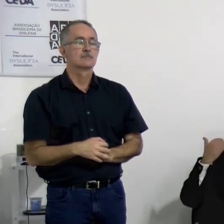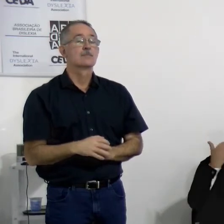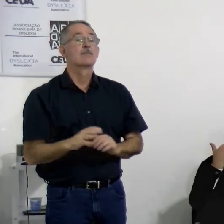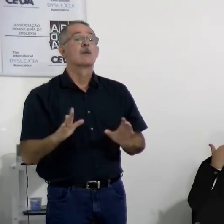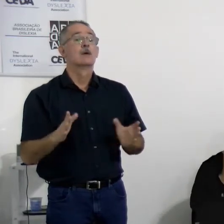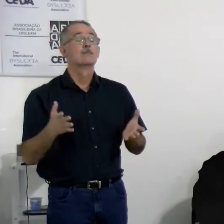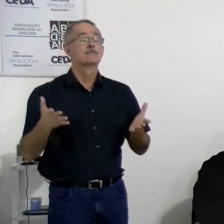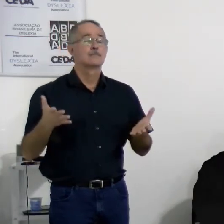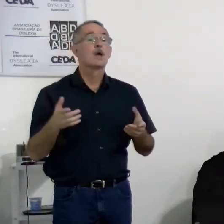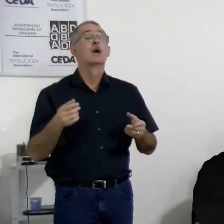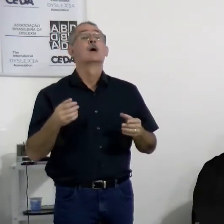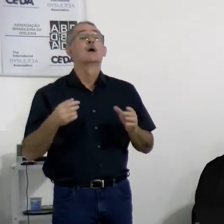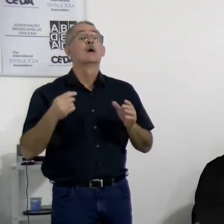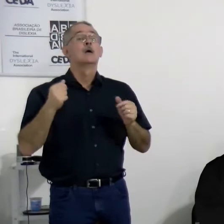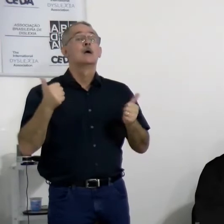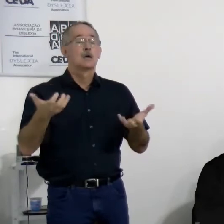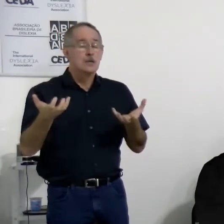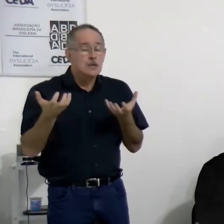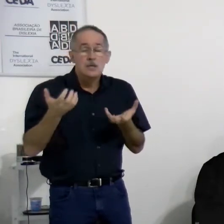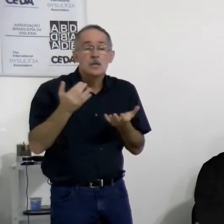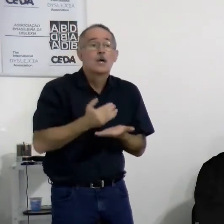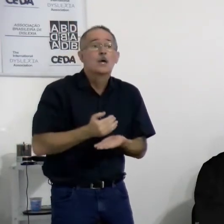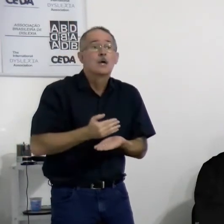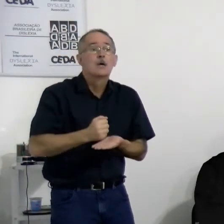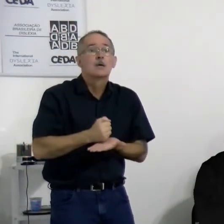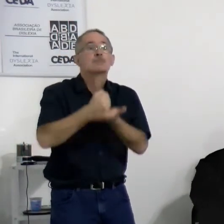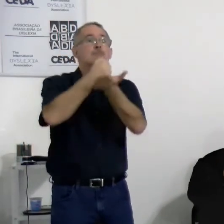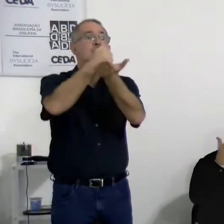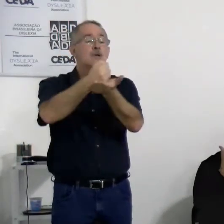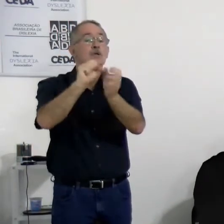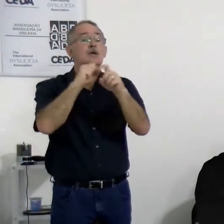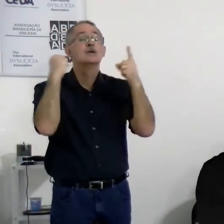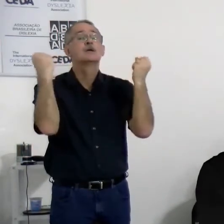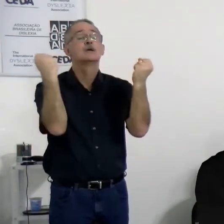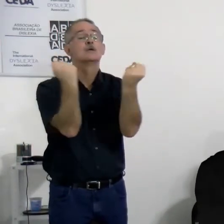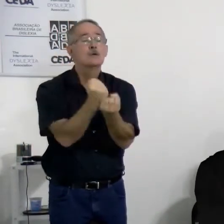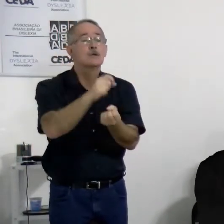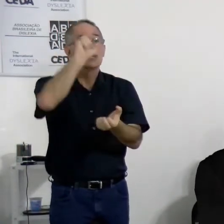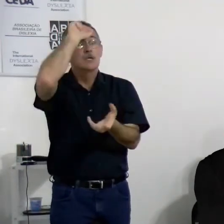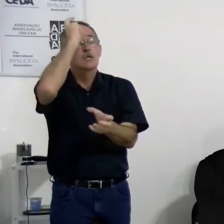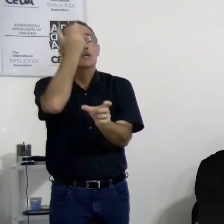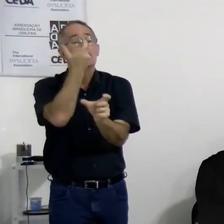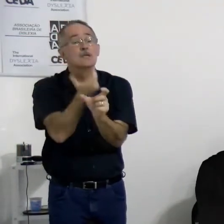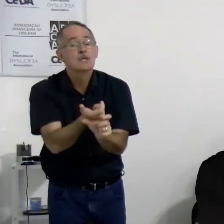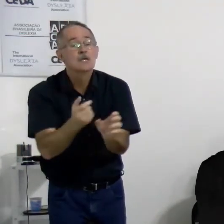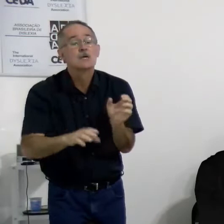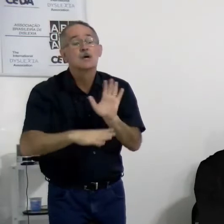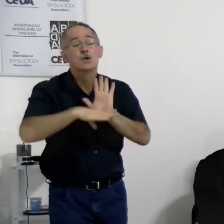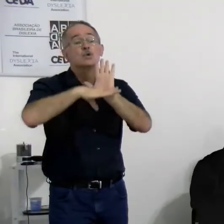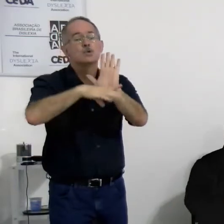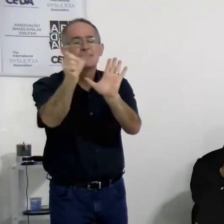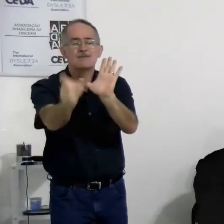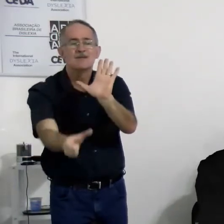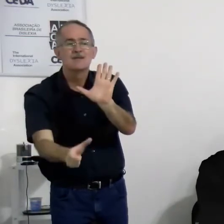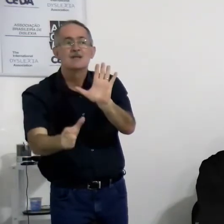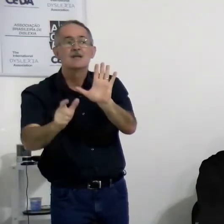Então, promover a conscientização da sociedade acerca da dislexia, ajudar o disléxico a ter sucesso,